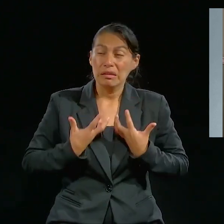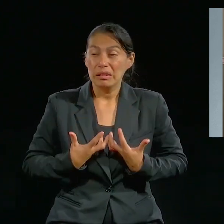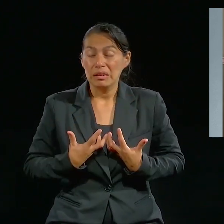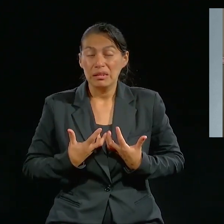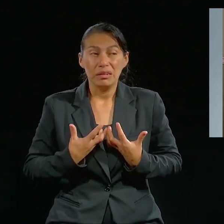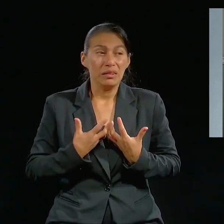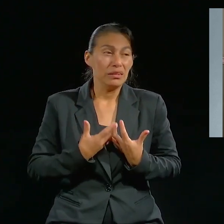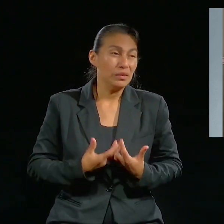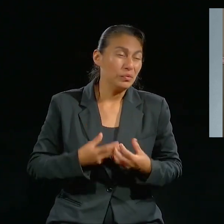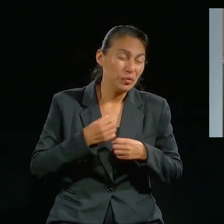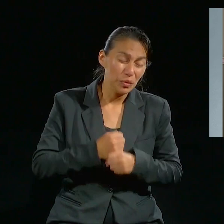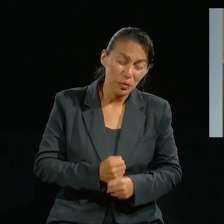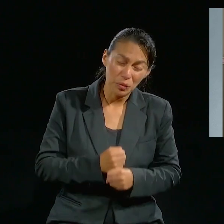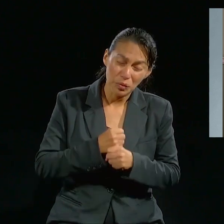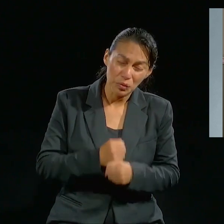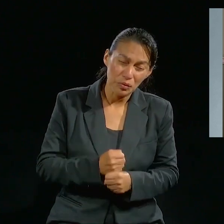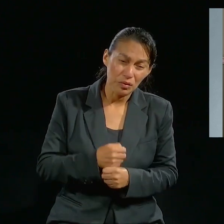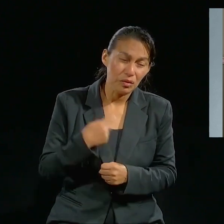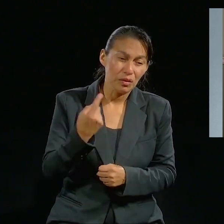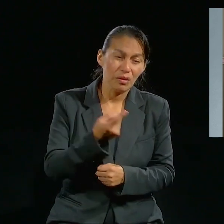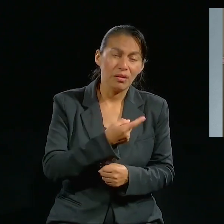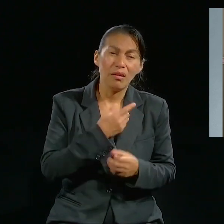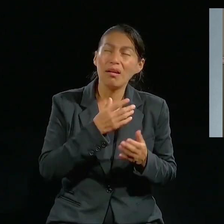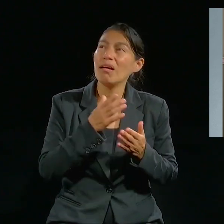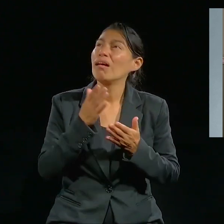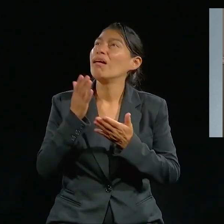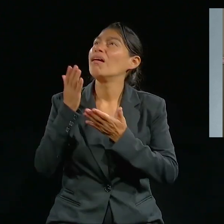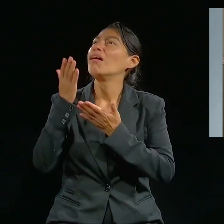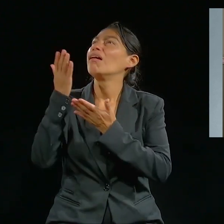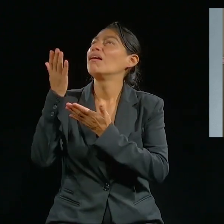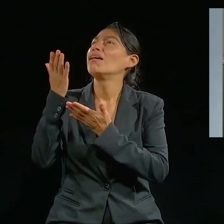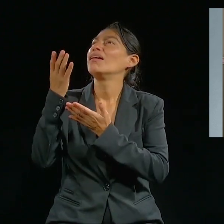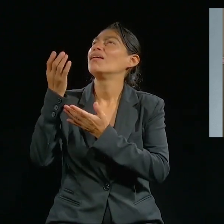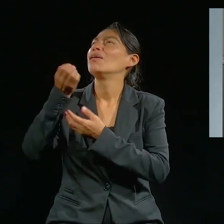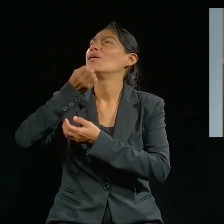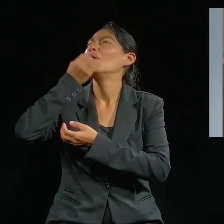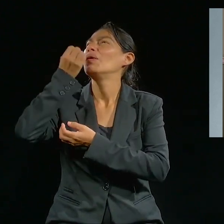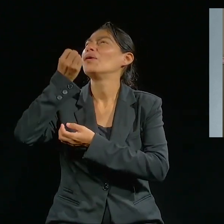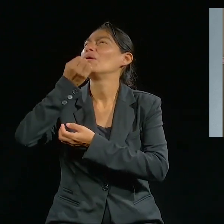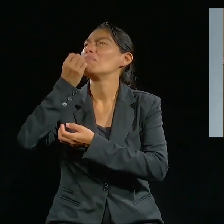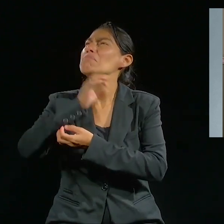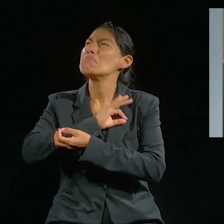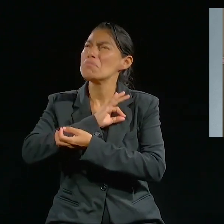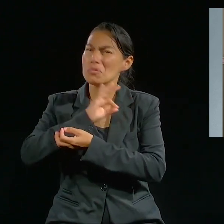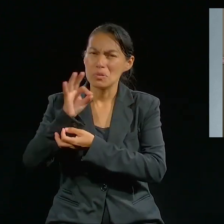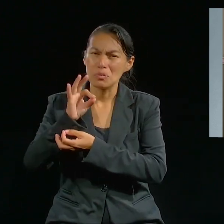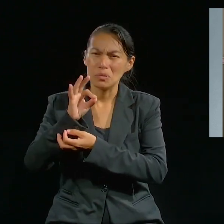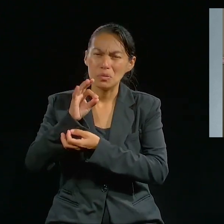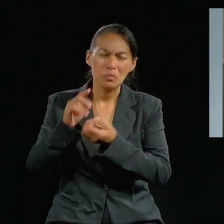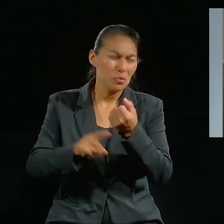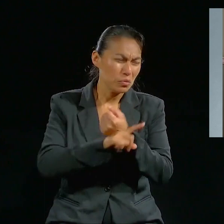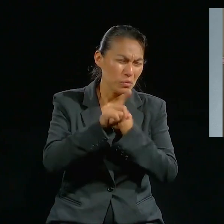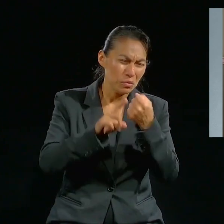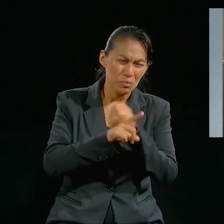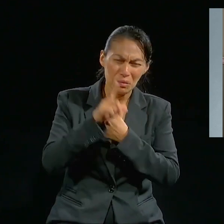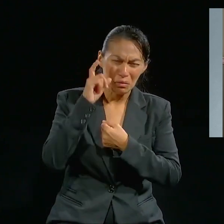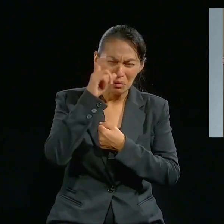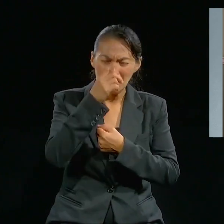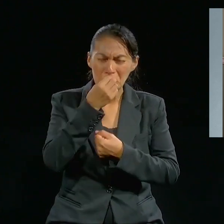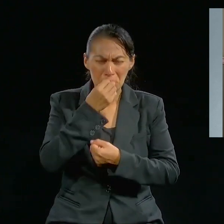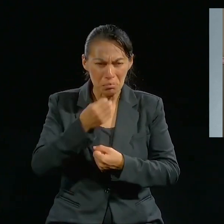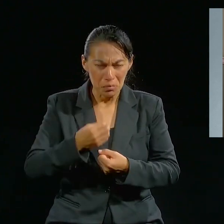en angustia, sabemos que podemos recurrir a él en cualquier situación, bajo cualquier